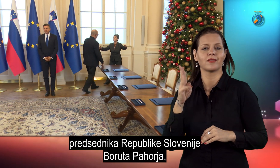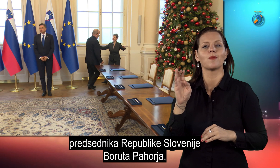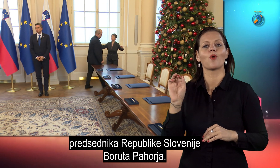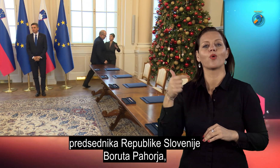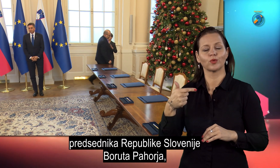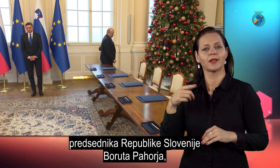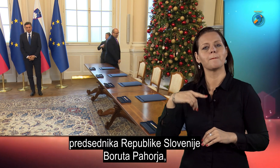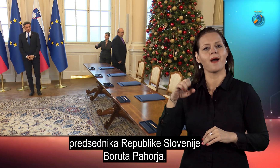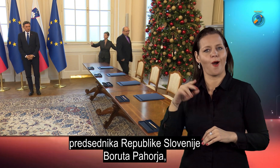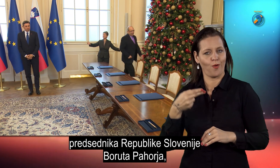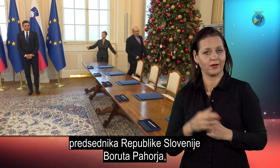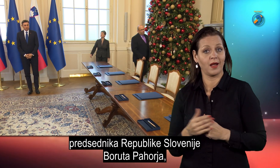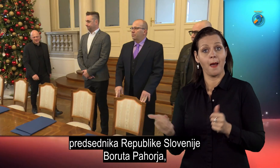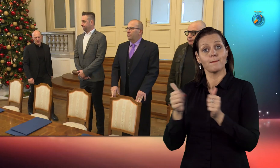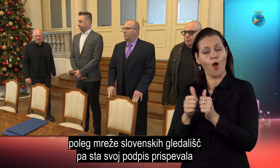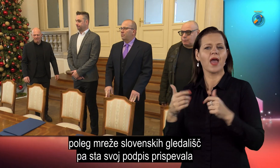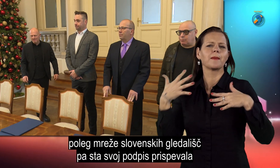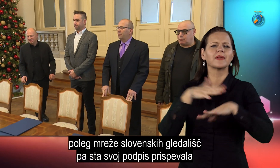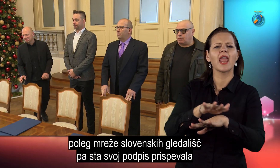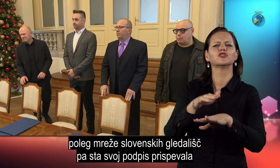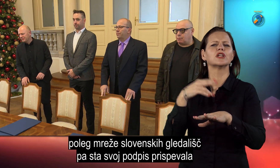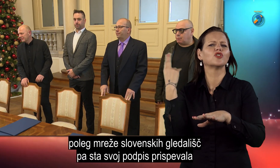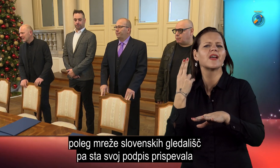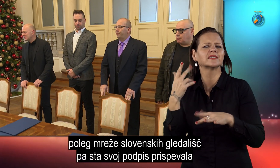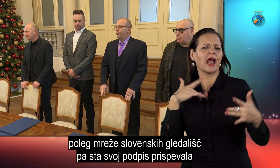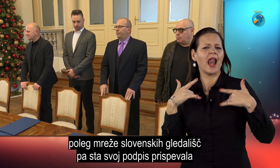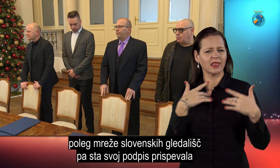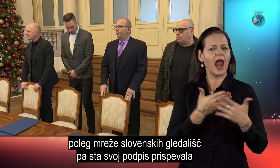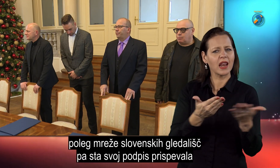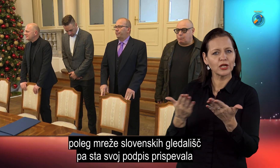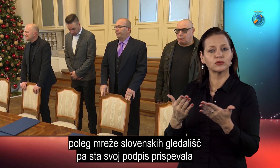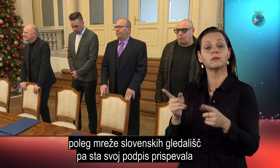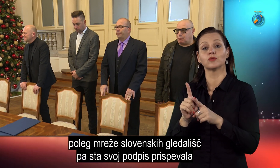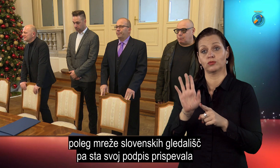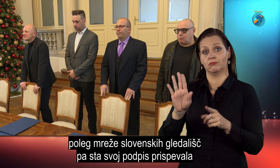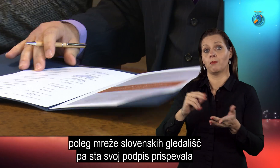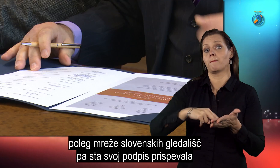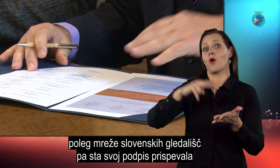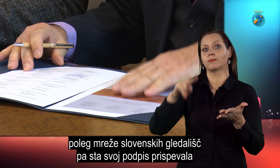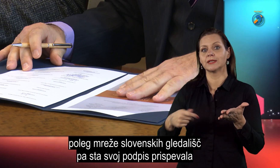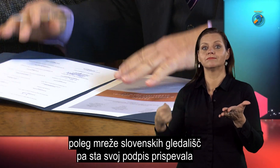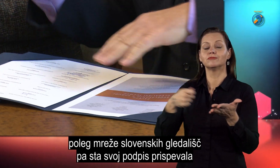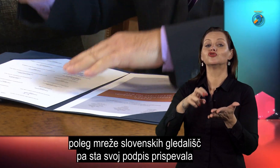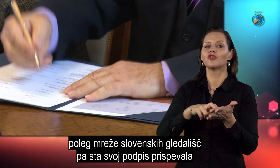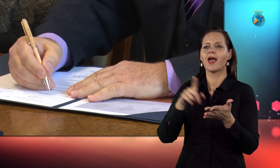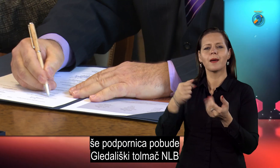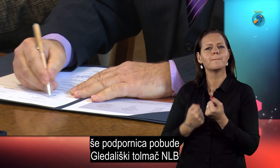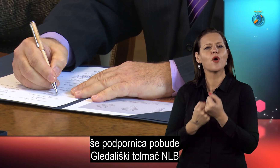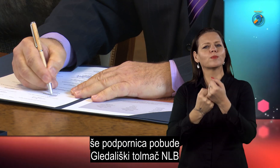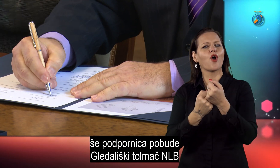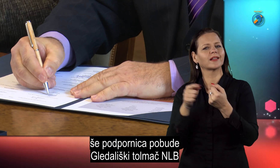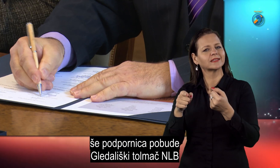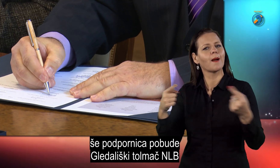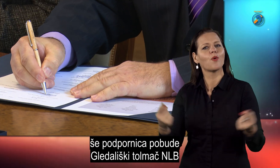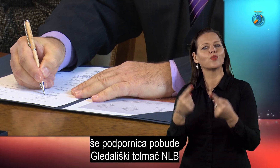Pahorja. Poleg mreže slovenskih gledališč pa sta svoj podpis prispevala še podpornica pobude Gledališki